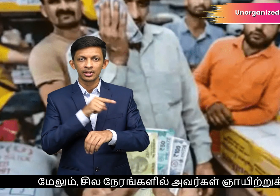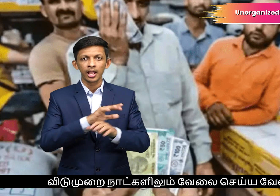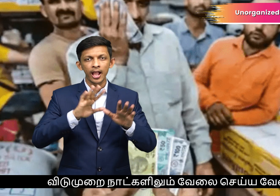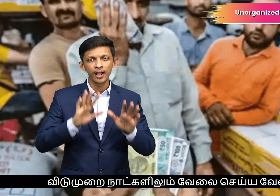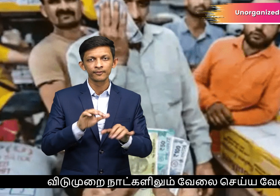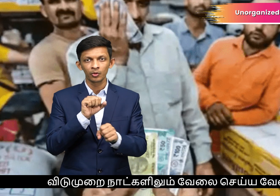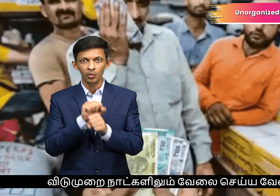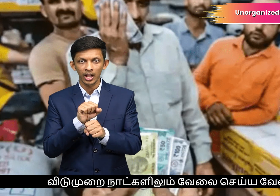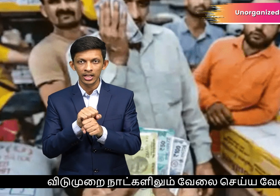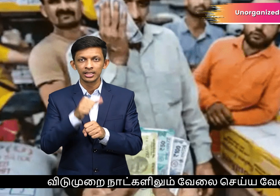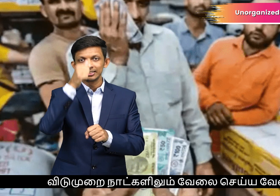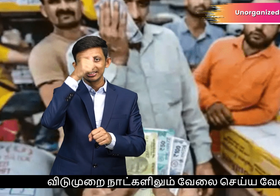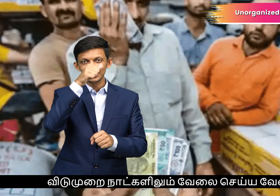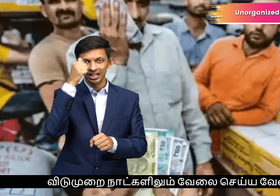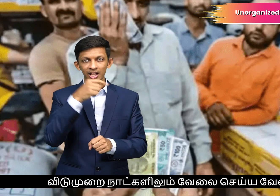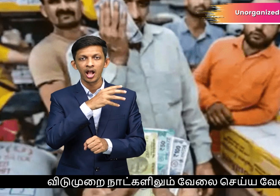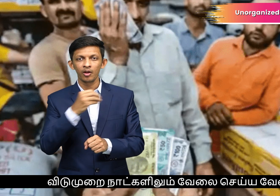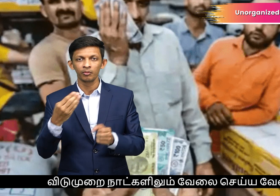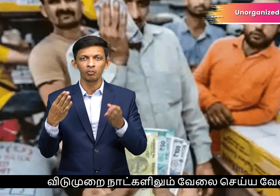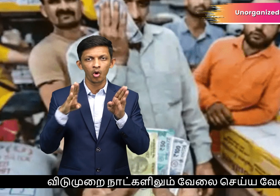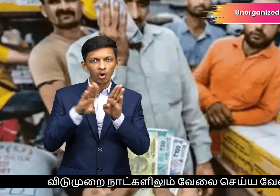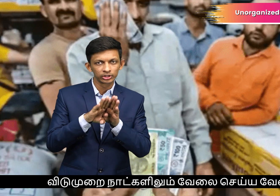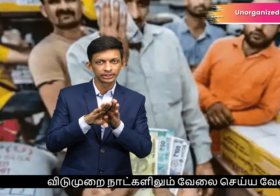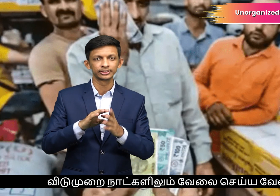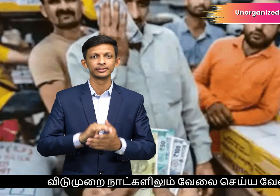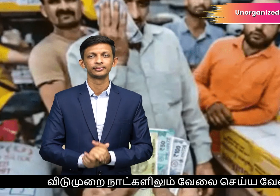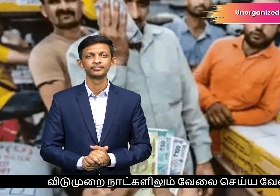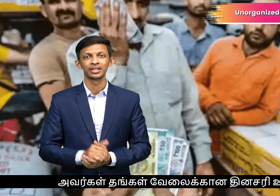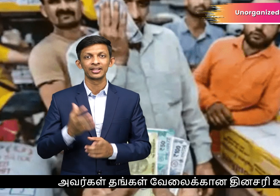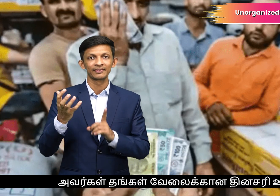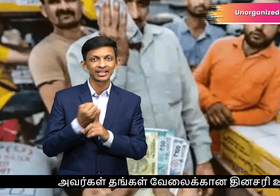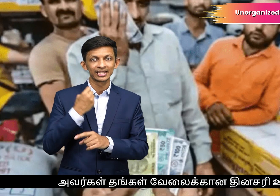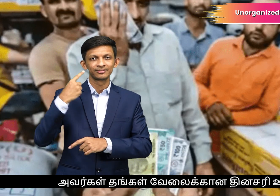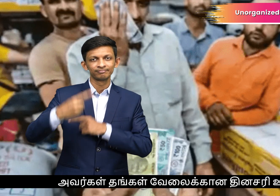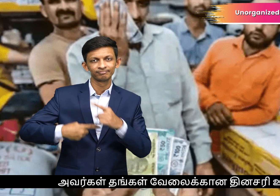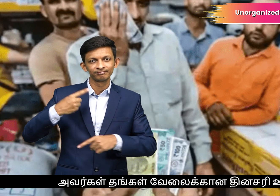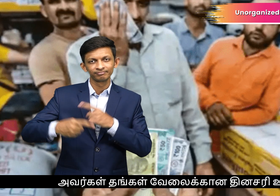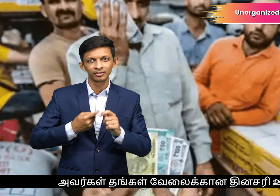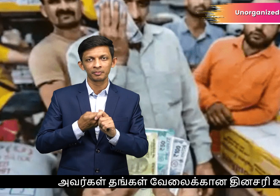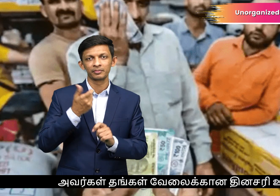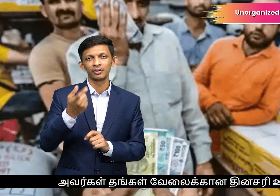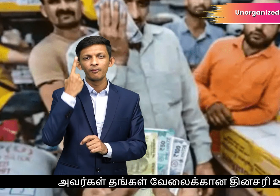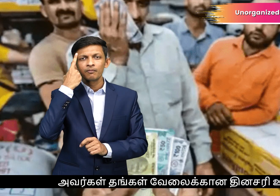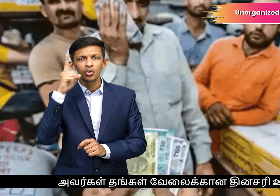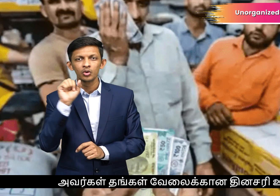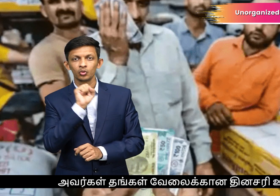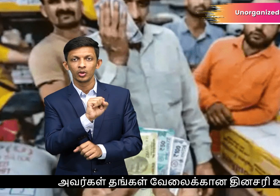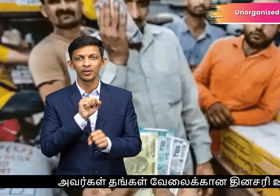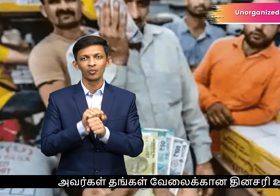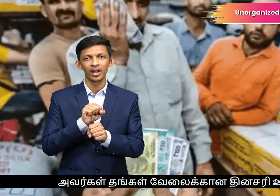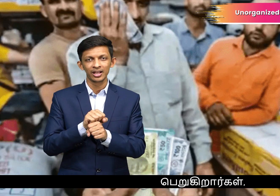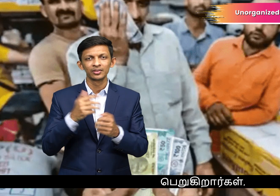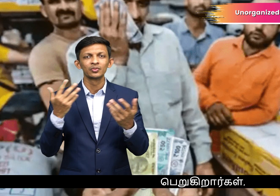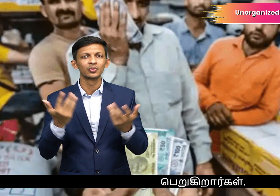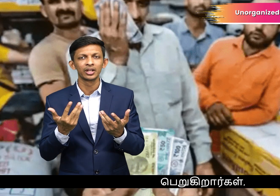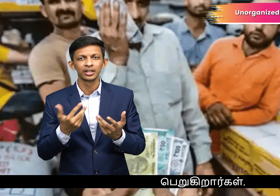மற்றும் விடுமுறை நாட்களிலும் வேலை செய்ய வேண்டியிருக்கும். அவர்கள் தங்கள் வேலைக்கான தினசரி